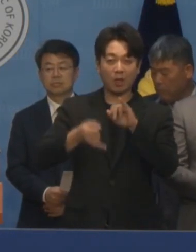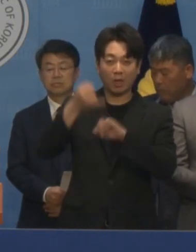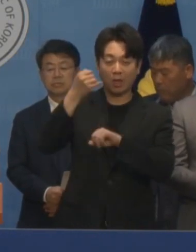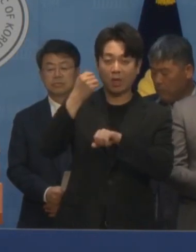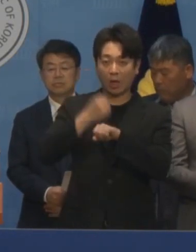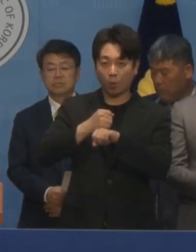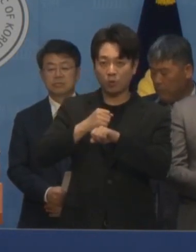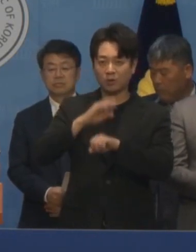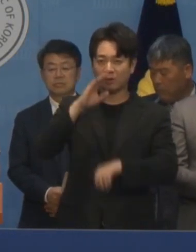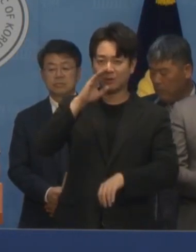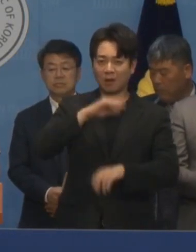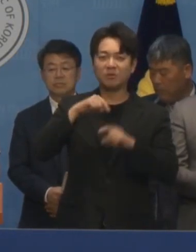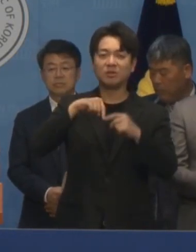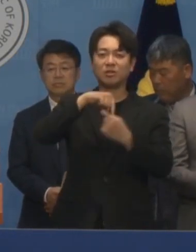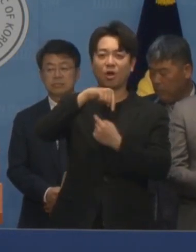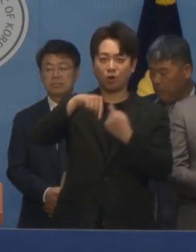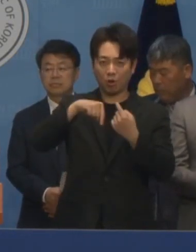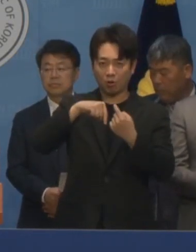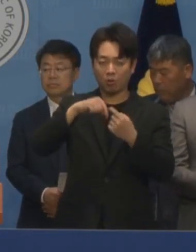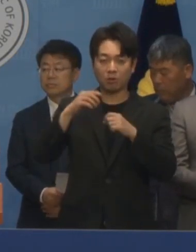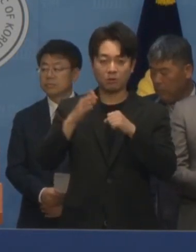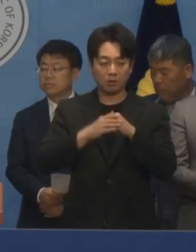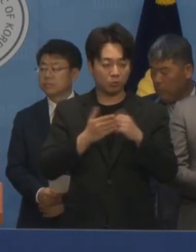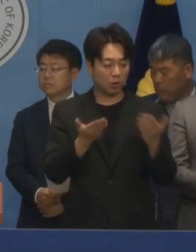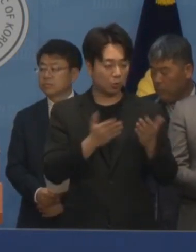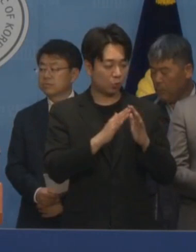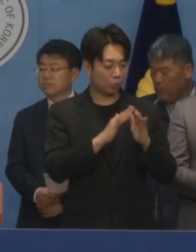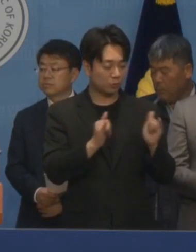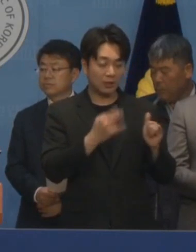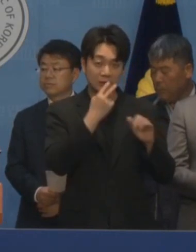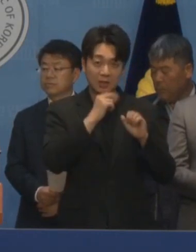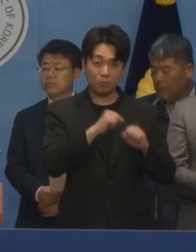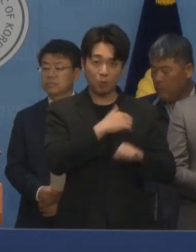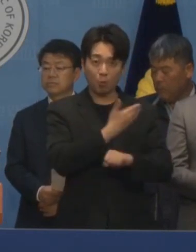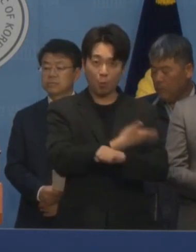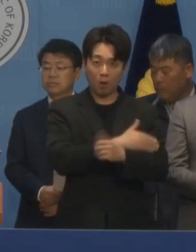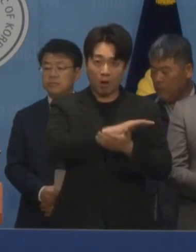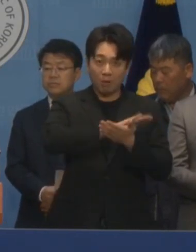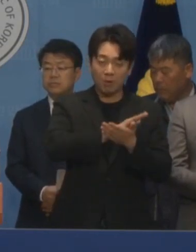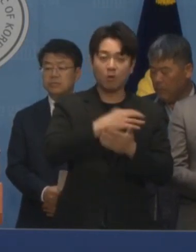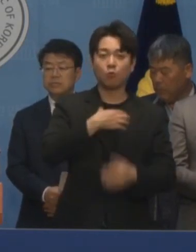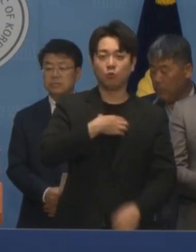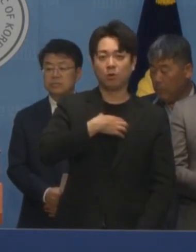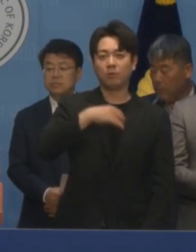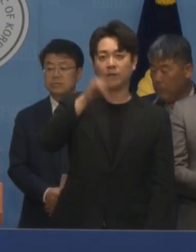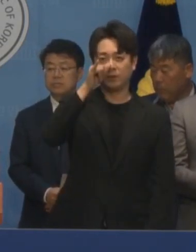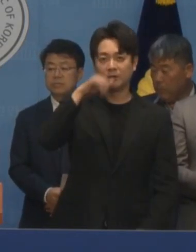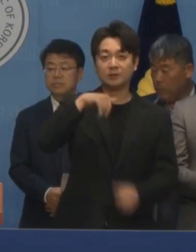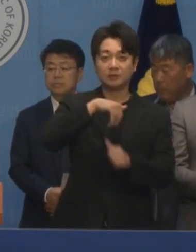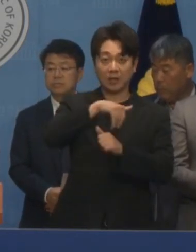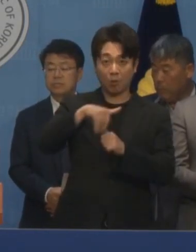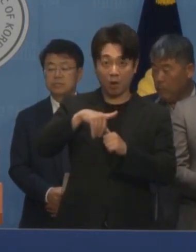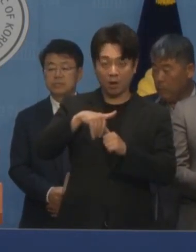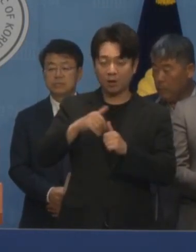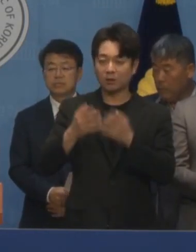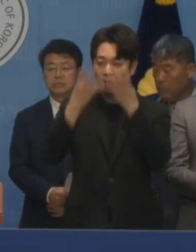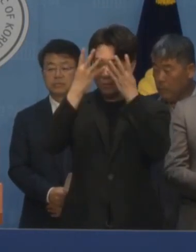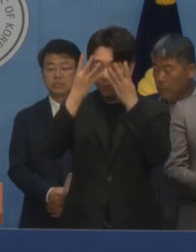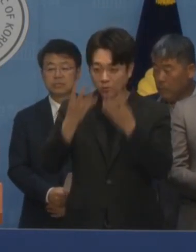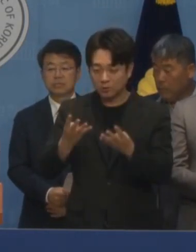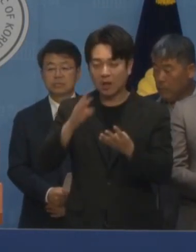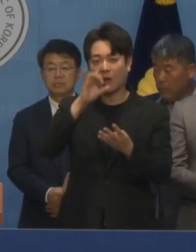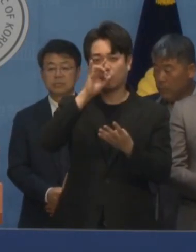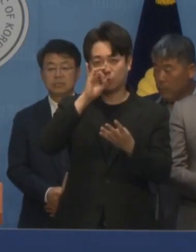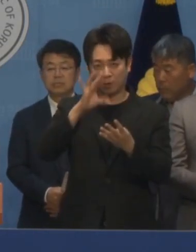사업주의 악질 경영으로 노동자의 생존권을 파괴한 박영우 회장의 보석 신청은